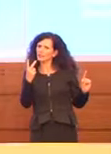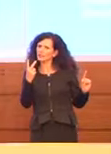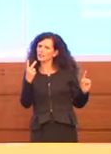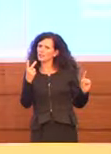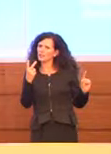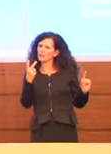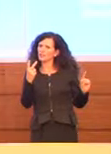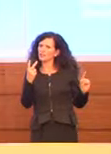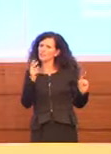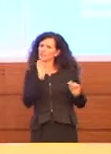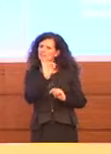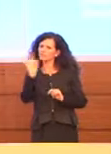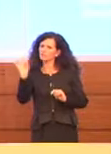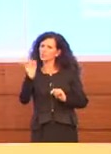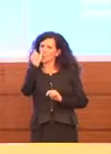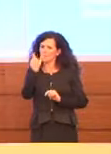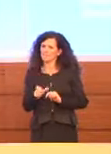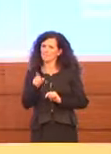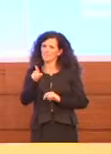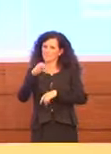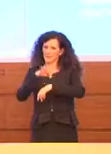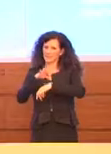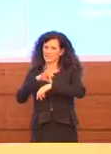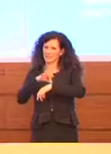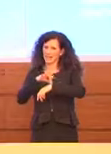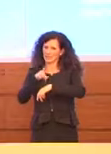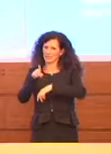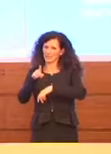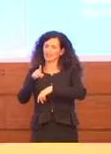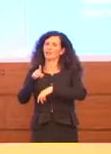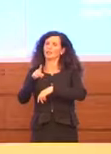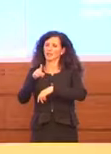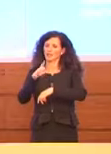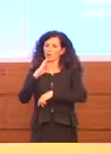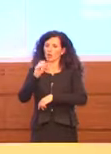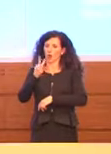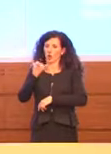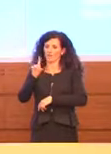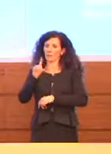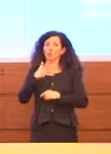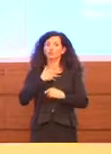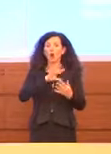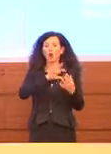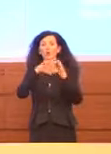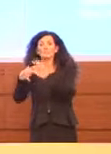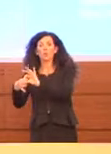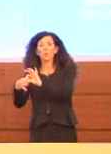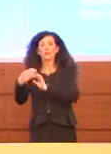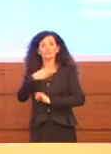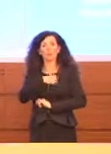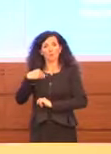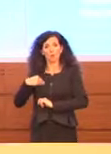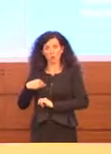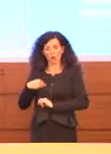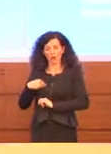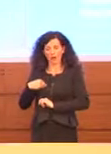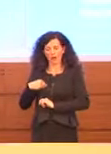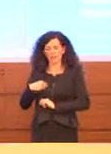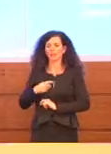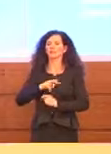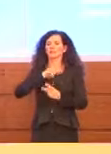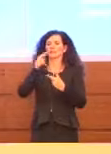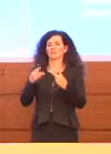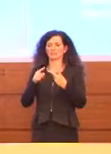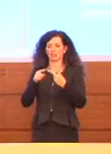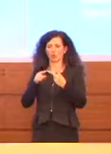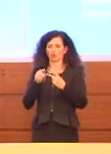conseguenze polmonari per le persone che hanno dovuto affrontare la malattia questo come pneumologo invece come membro del comitato tecnico